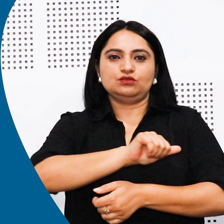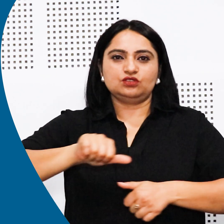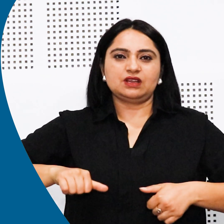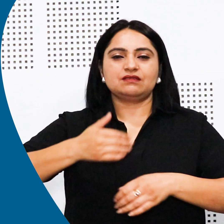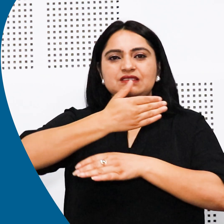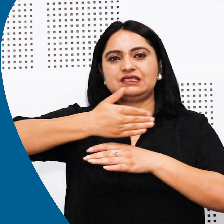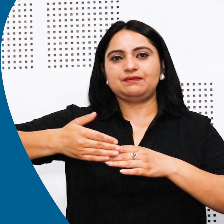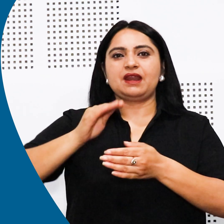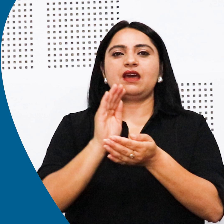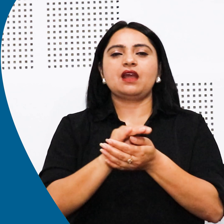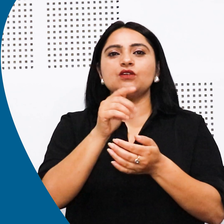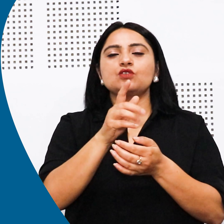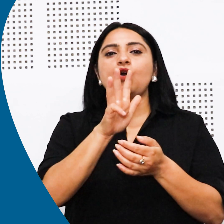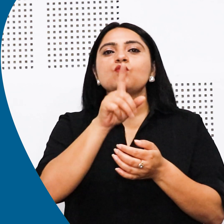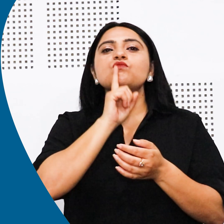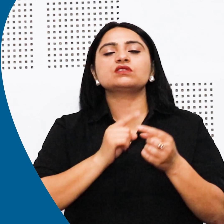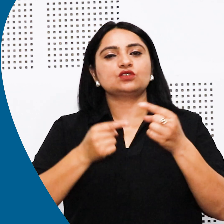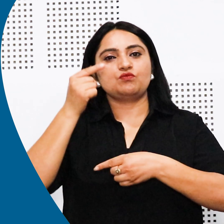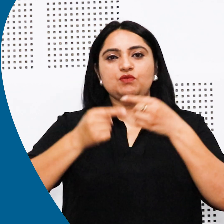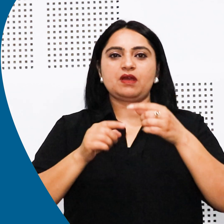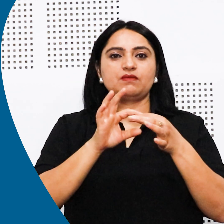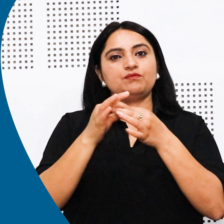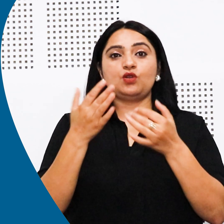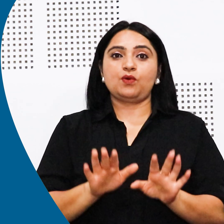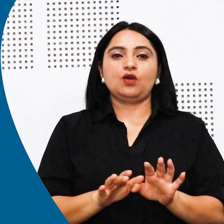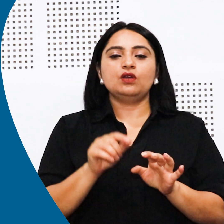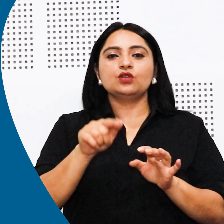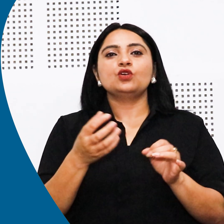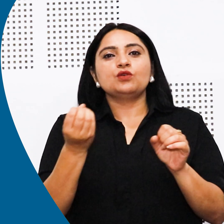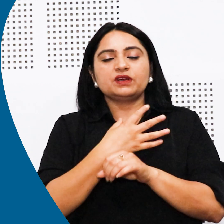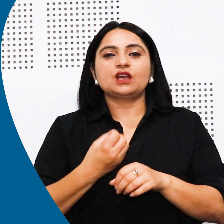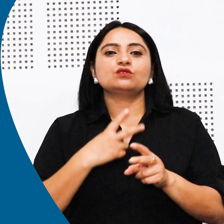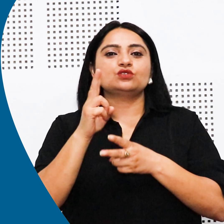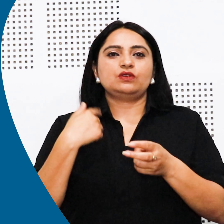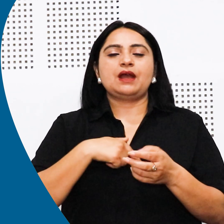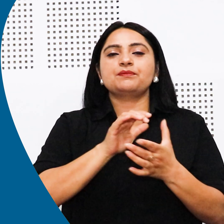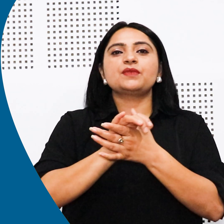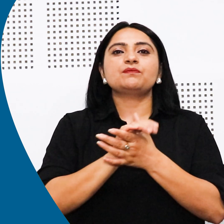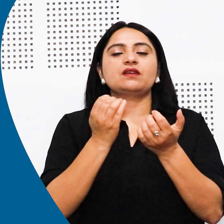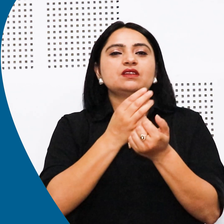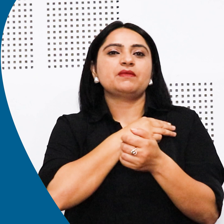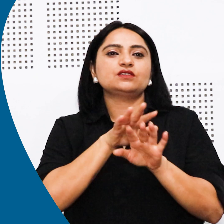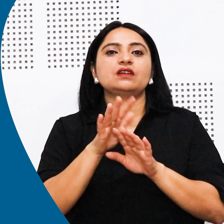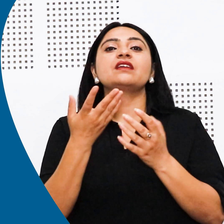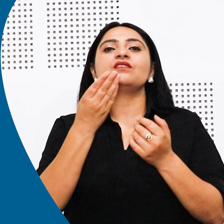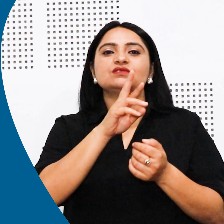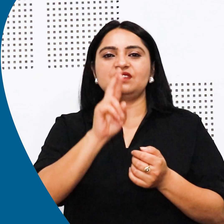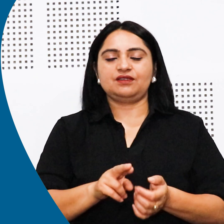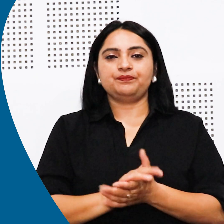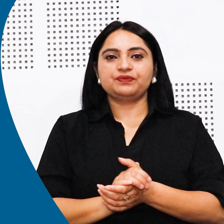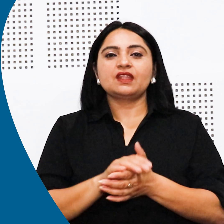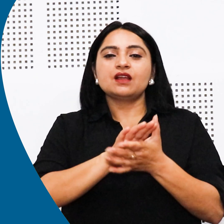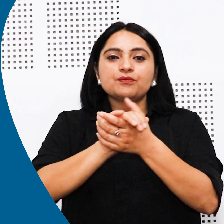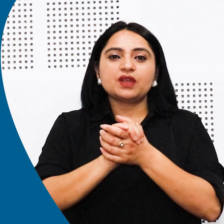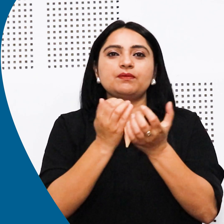बारेको 9 वर्षदेखिको विवादमा मेलमिलाप भयो। योभन्दा खुसीको कुरा हामी मेलमिलापकर्ताको लागि के हुन्छ र? मेलमिलापकर्ता